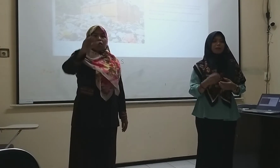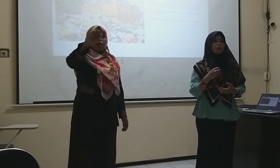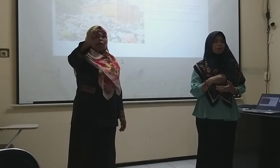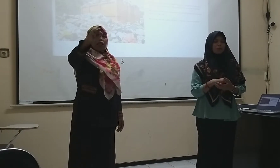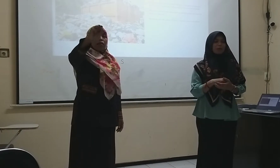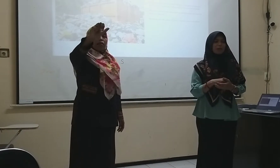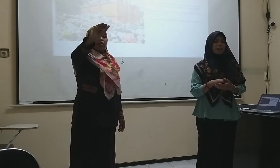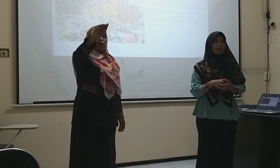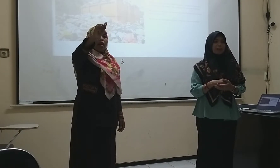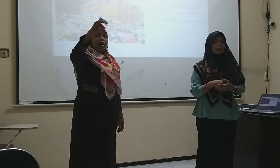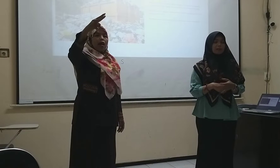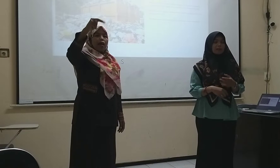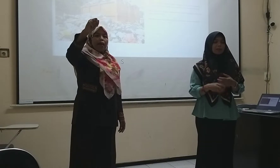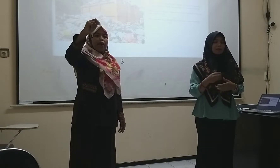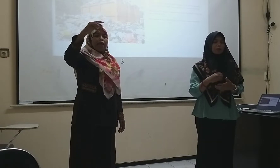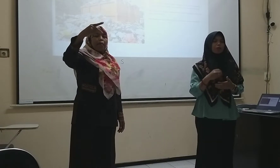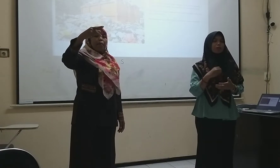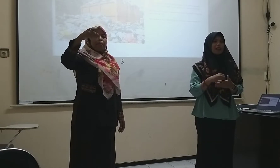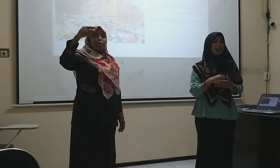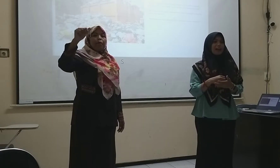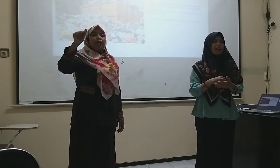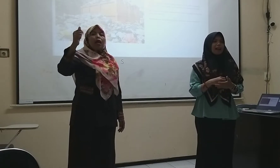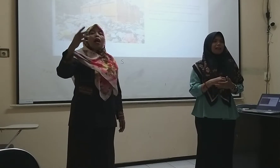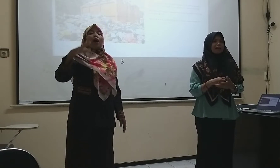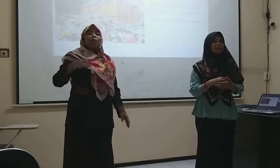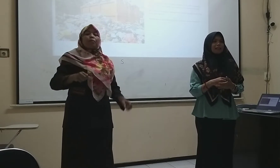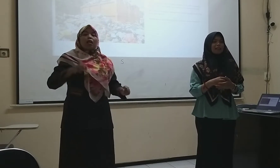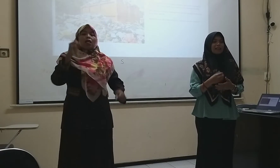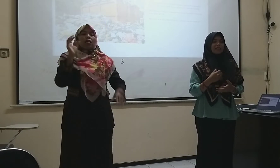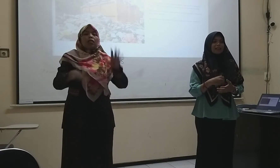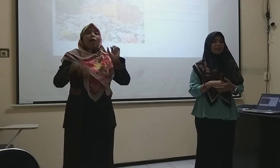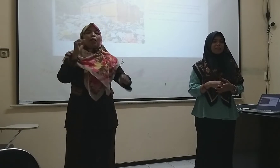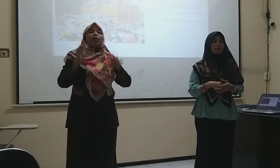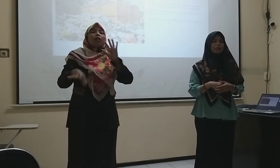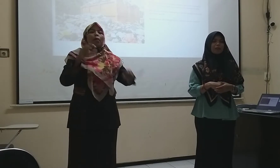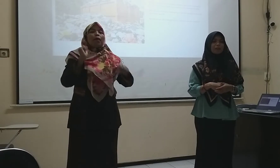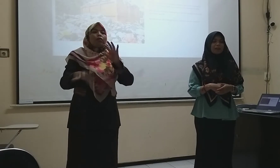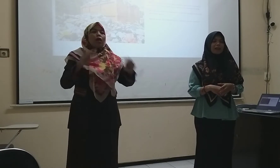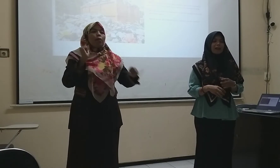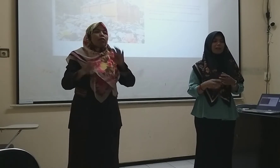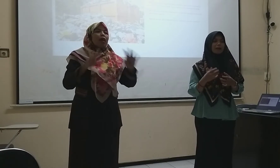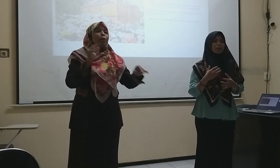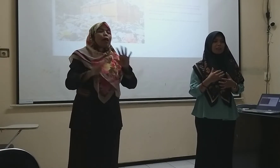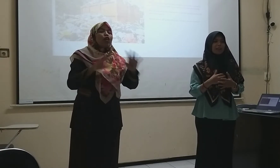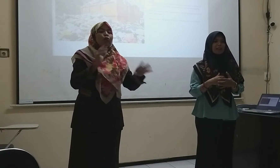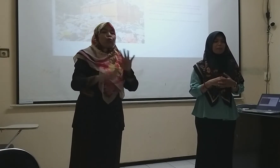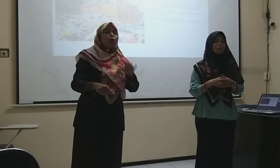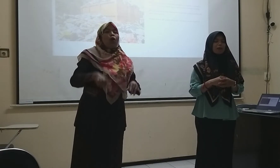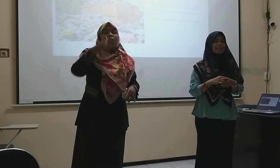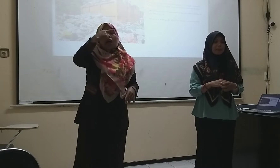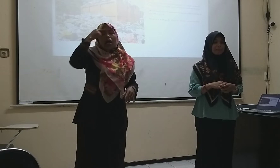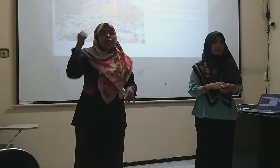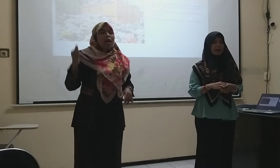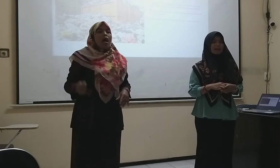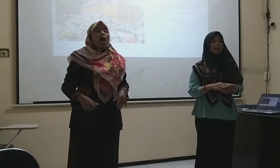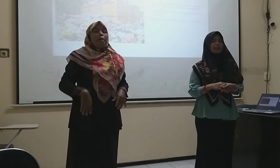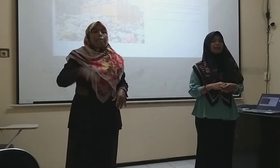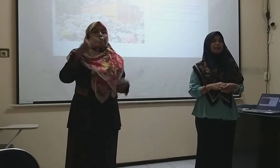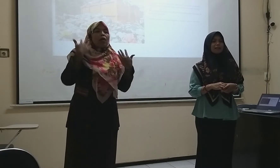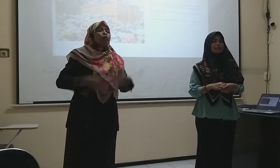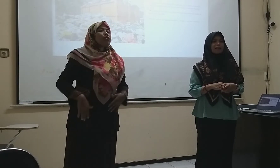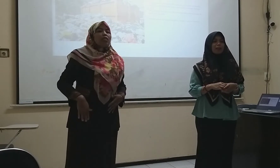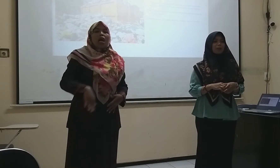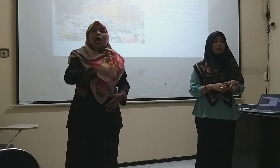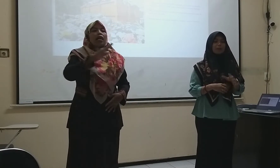Sampah yang menumpuk itu adalah akibat kepadatan penduduk juga. Kita tidak bertanggung jawabnya manusia yang membuang sampah